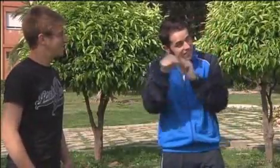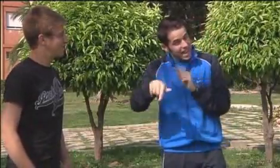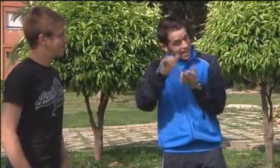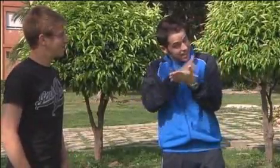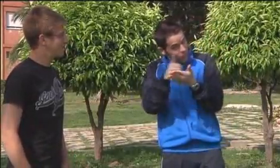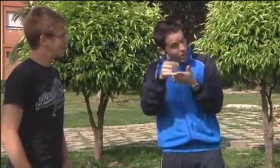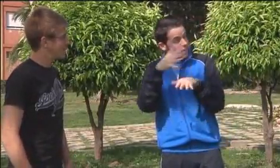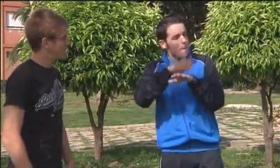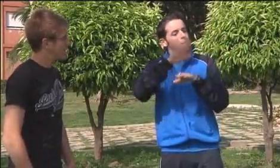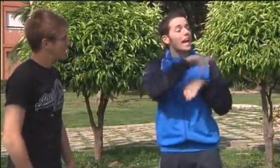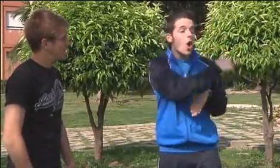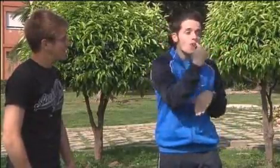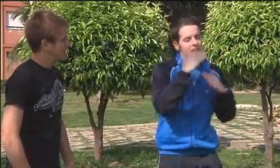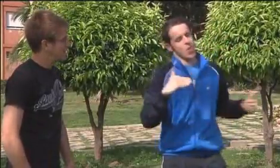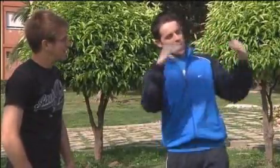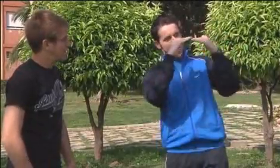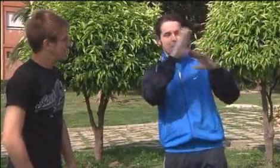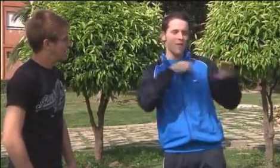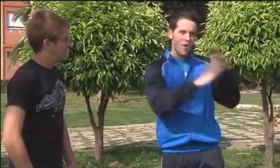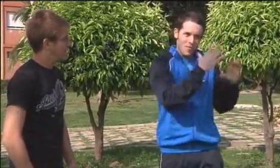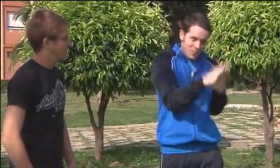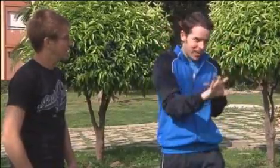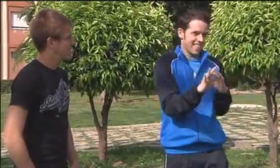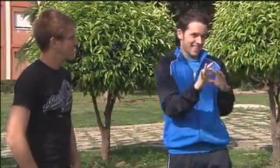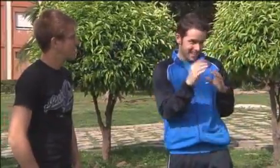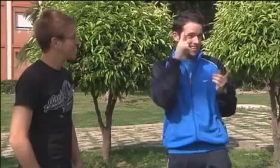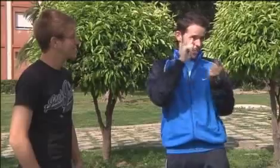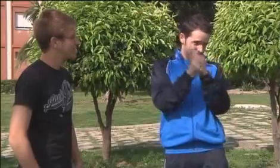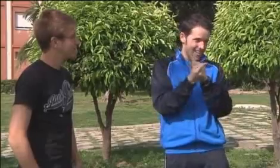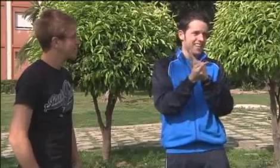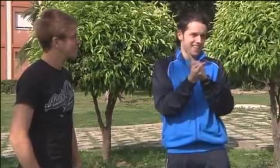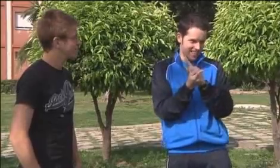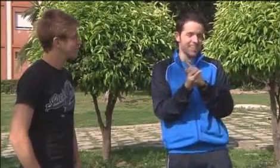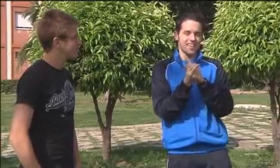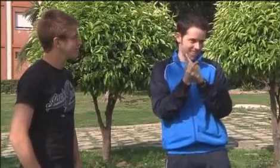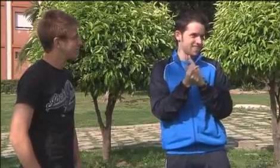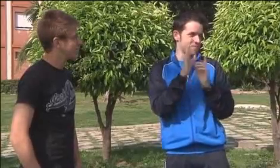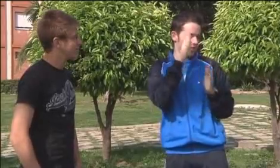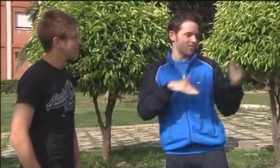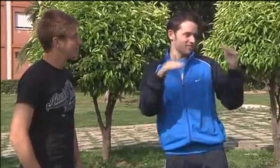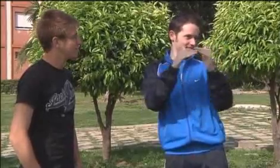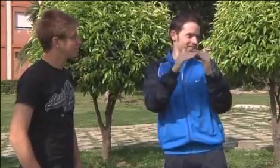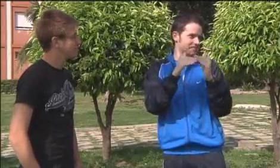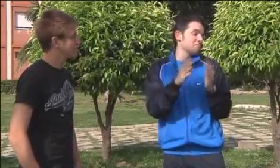yo no estoy en mismas condiciones que mis compañeros el proyecto integrado es al contrario mis compañeros No están en la misma situación que lengua de signo en